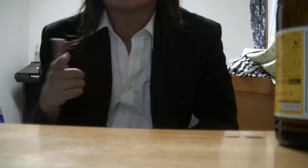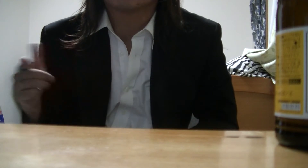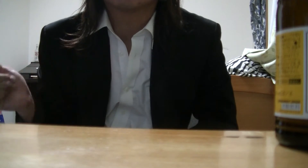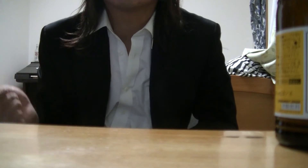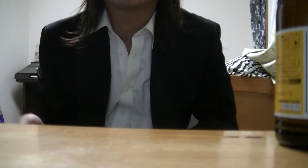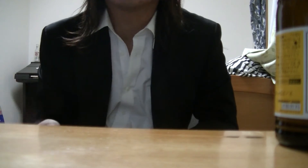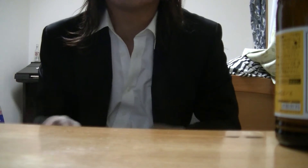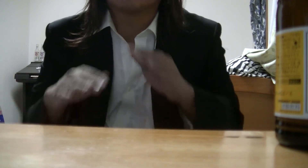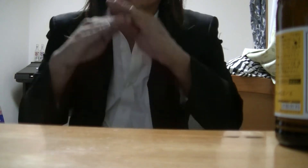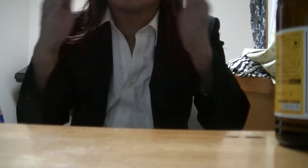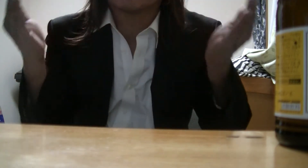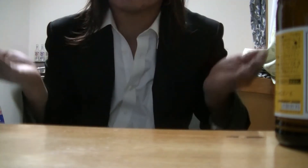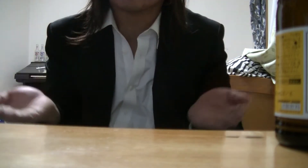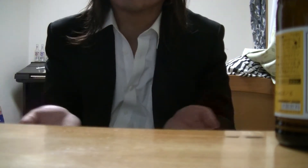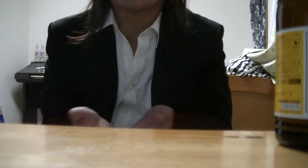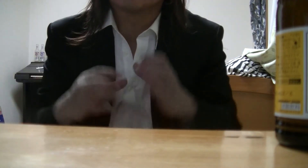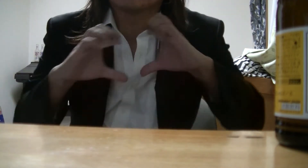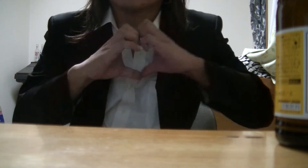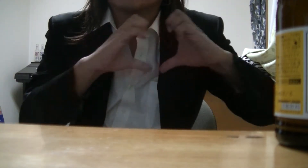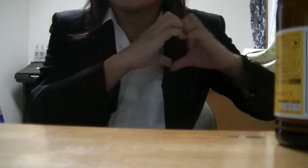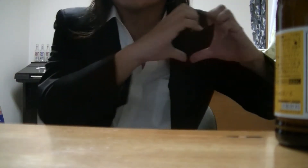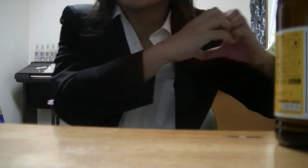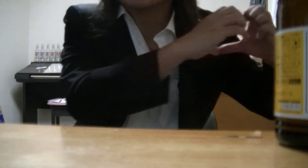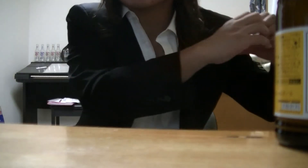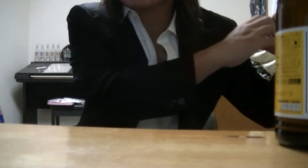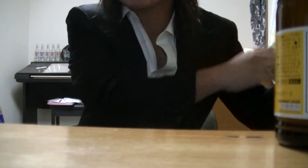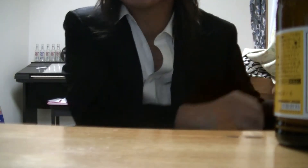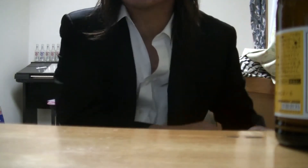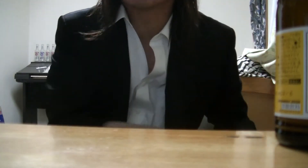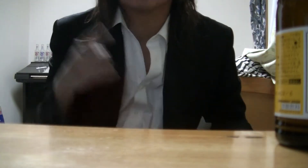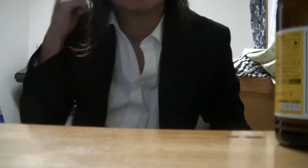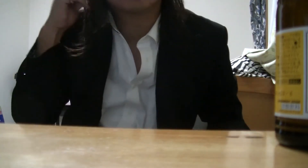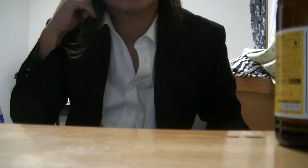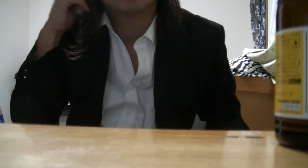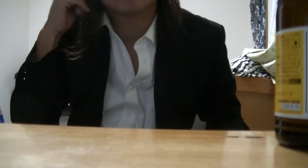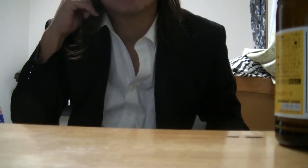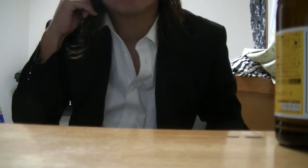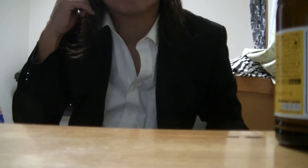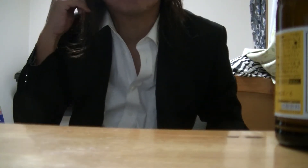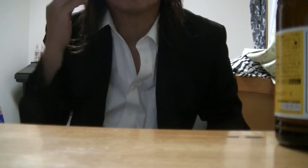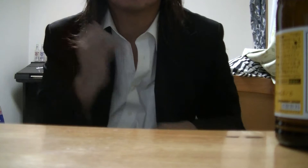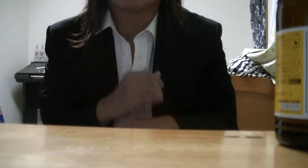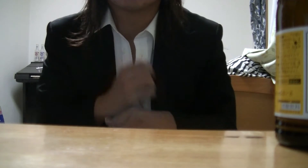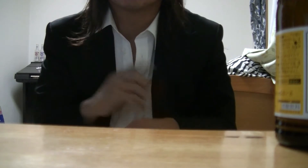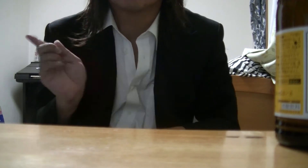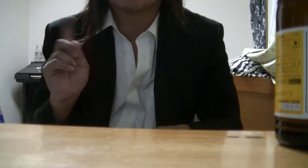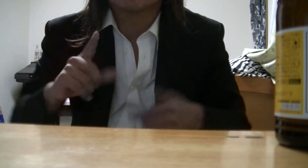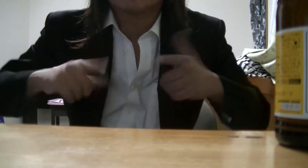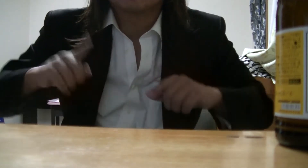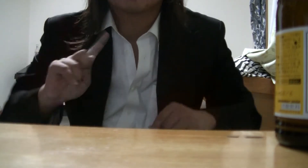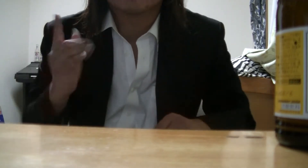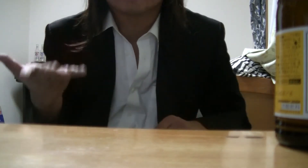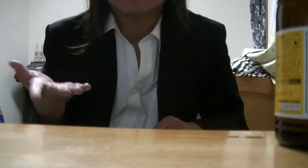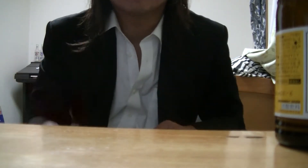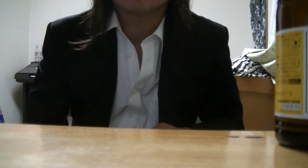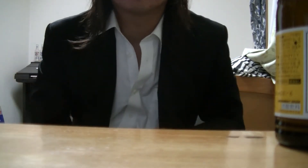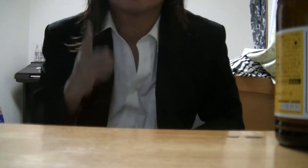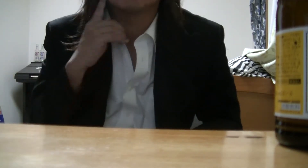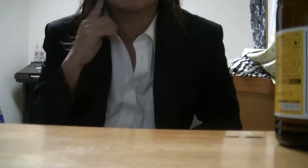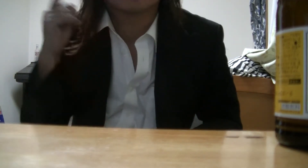全部不倫だったら、不倫してる人だと思ってしまうように脳ができてます。違いますか？これ全部嘘だって思えます？